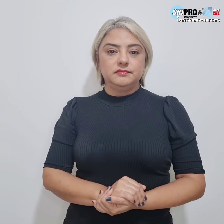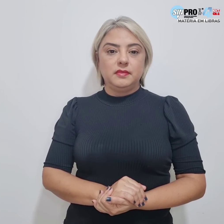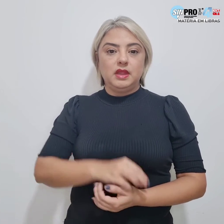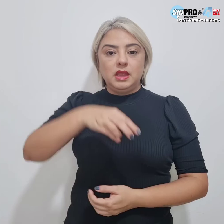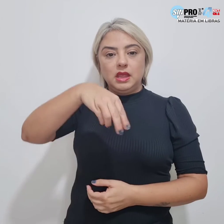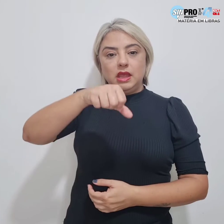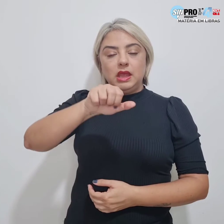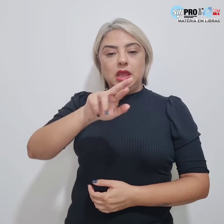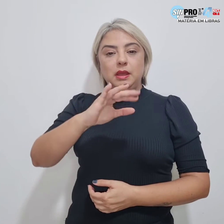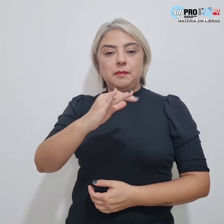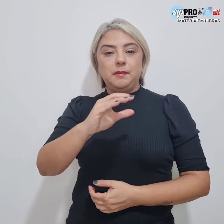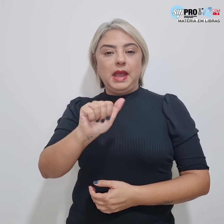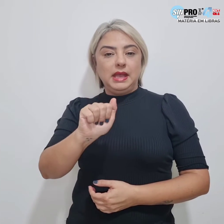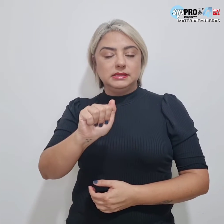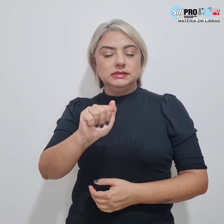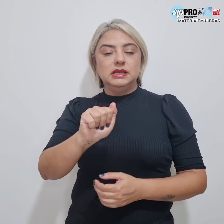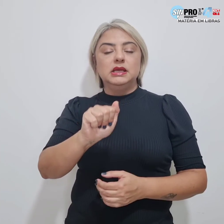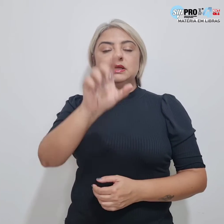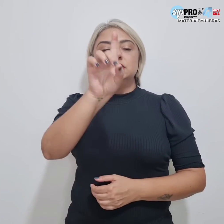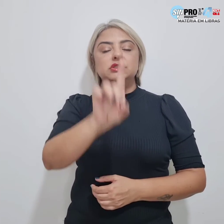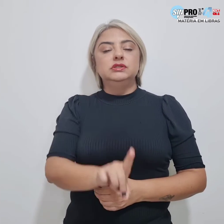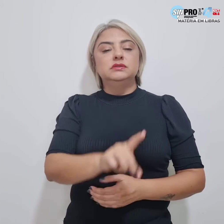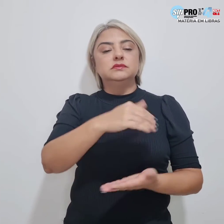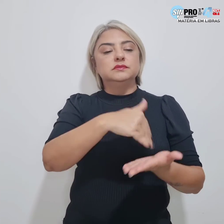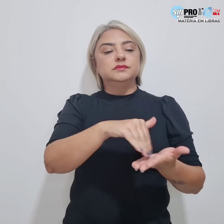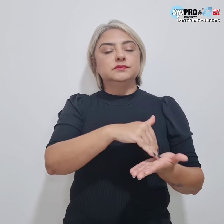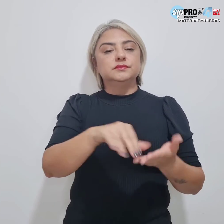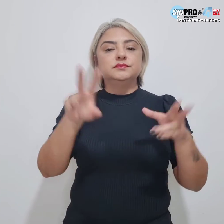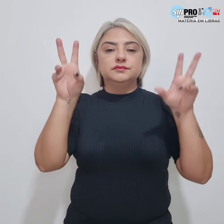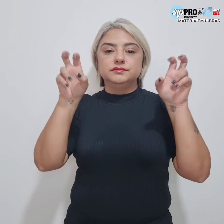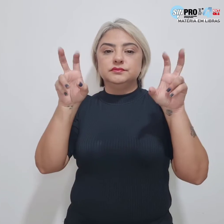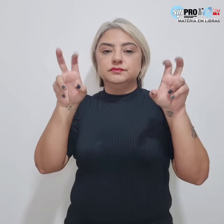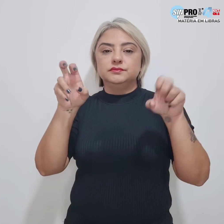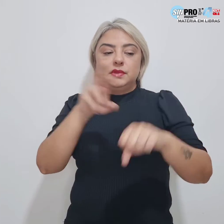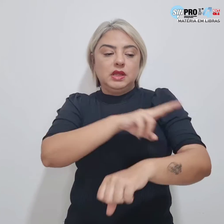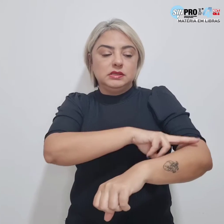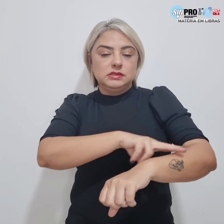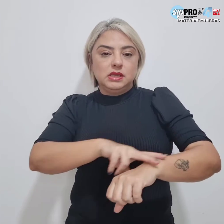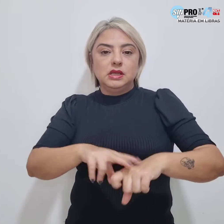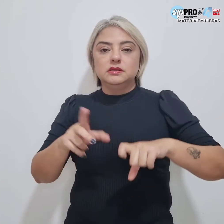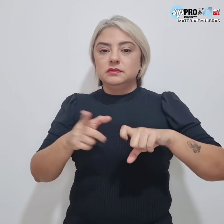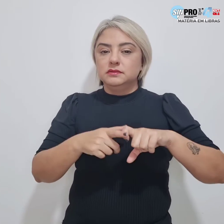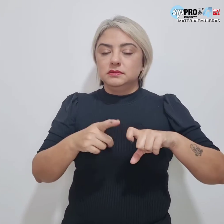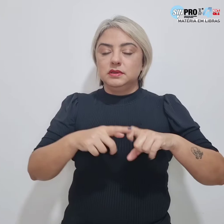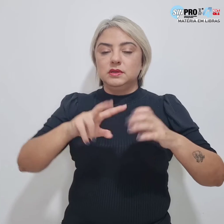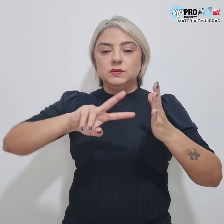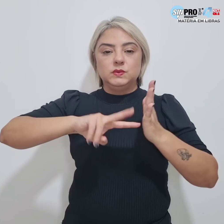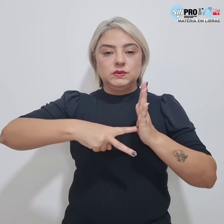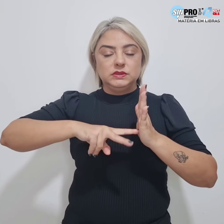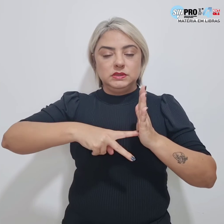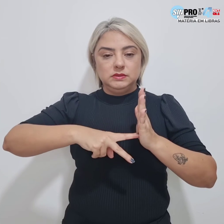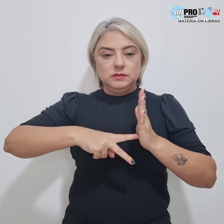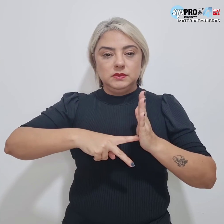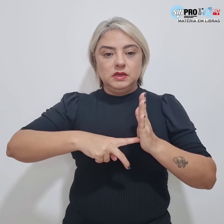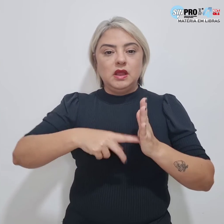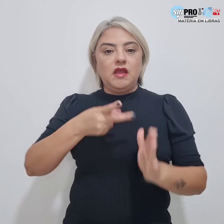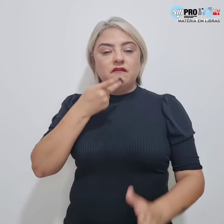Márcia Gilda, diretora da Secretaria para Assuntos de Raça e Sexualidade do Simpro-DF, afirma que